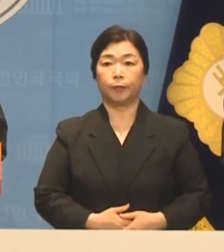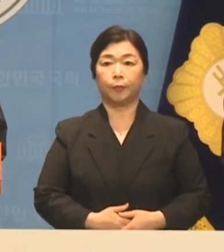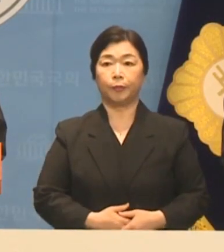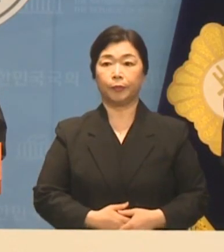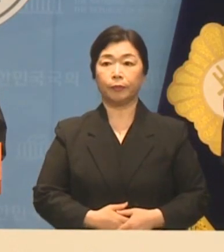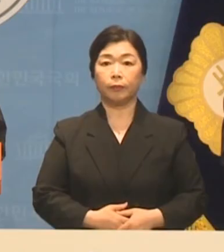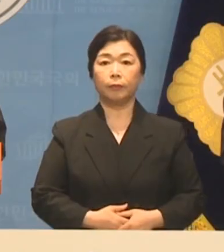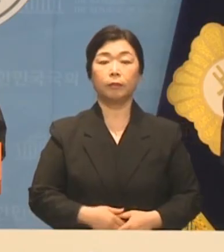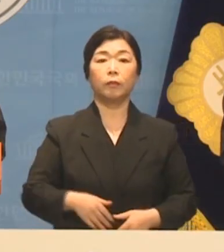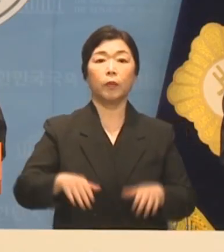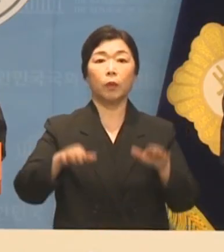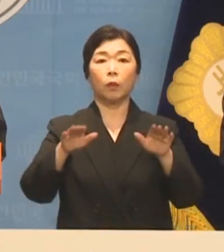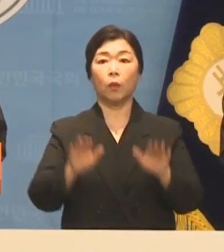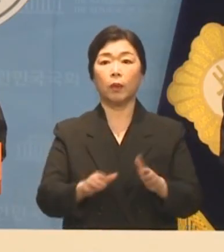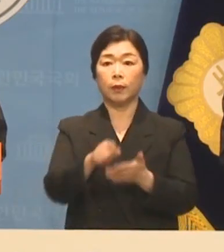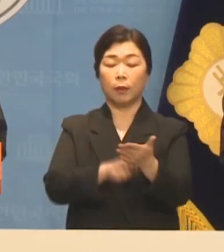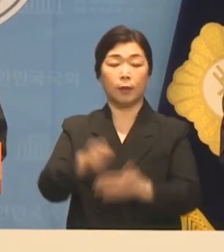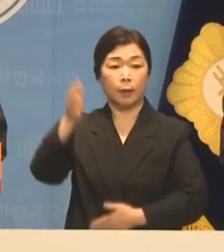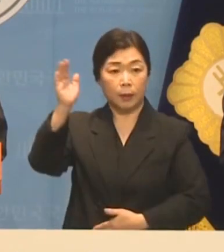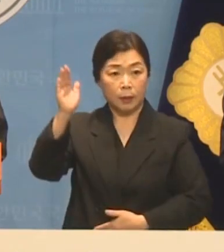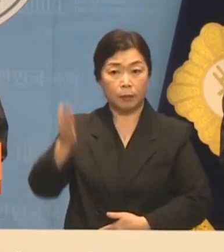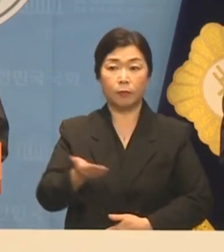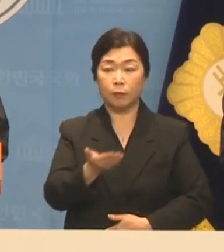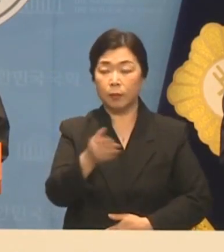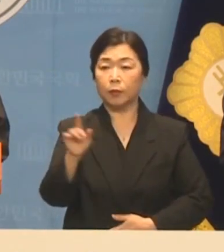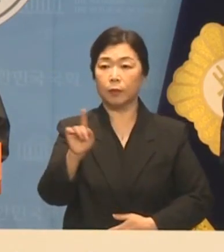되었습니다. 오늘 기자회견은